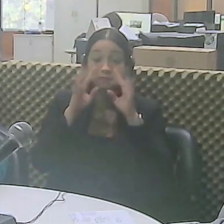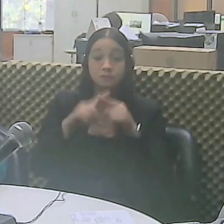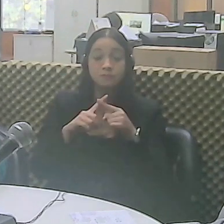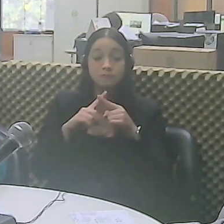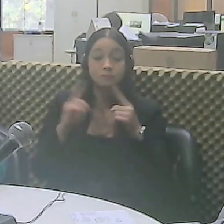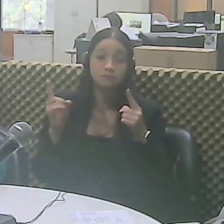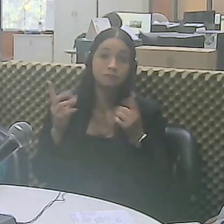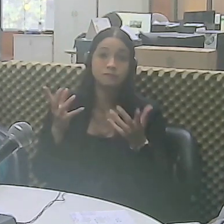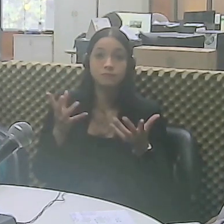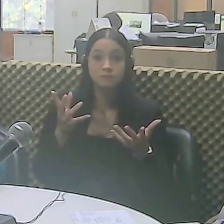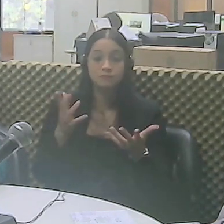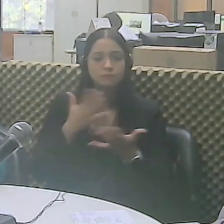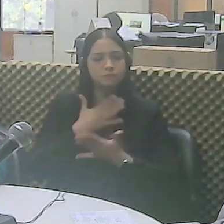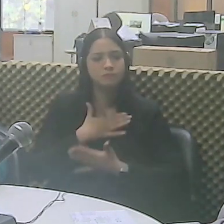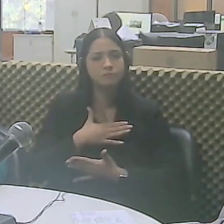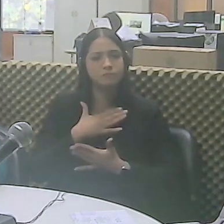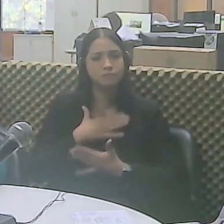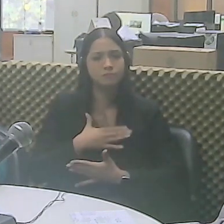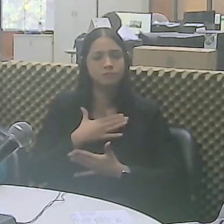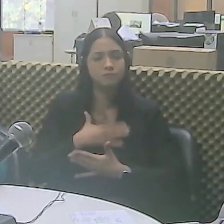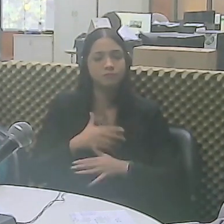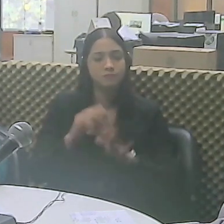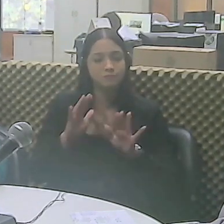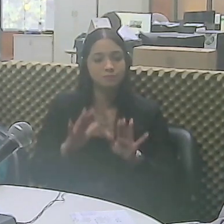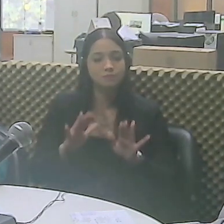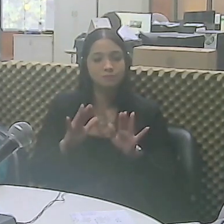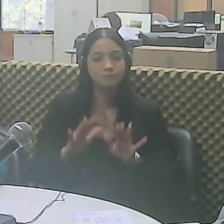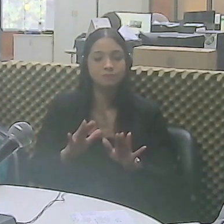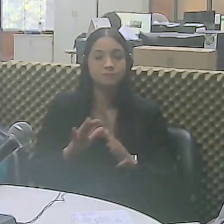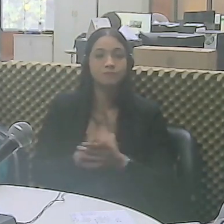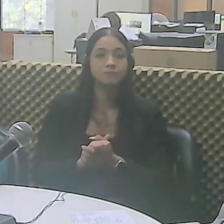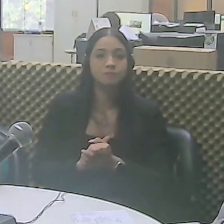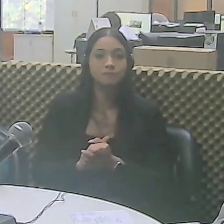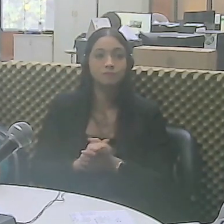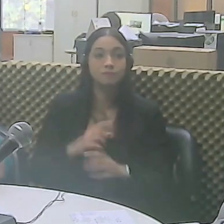de se acalmar um pouco o coração,